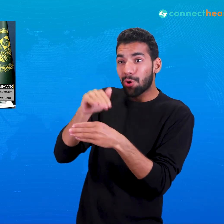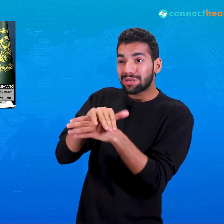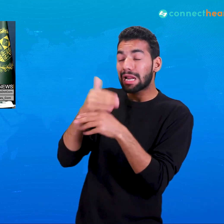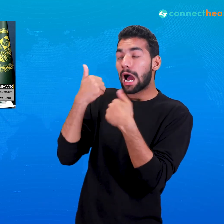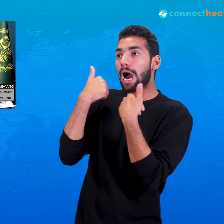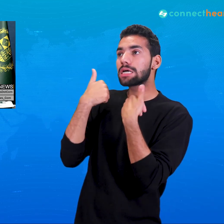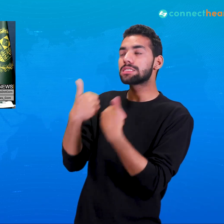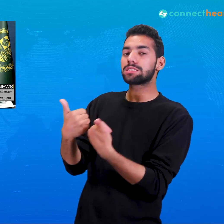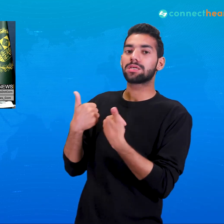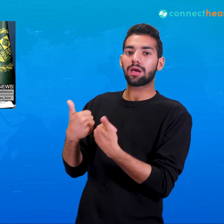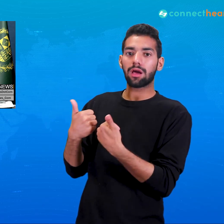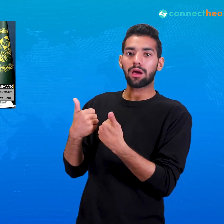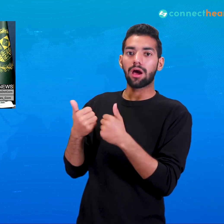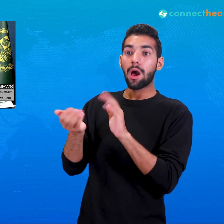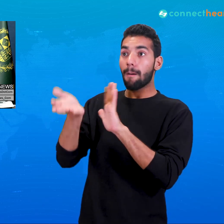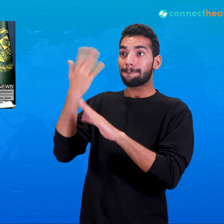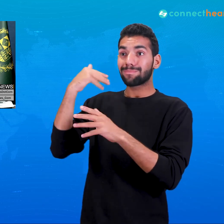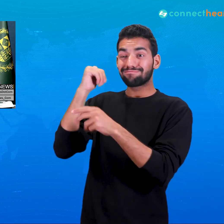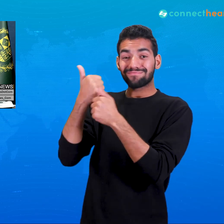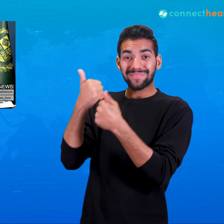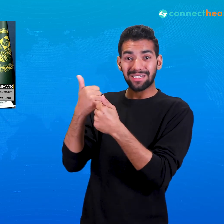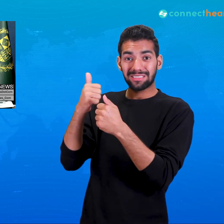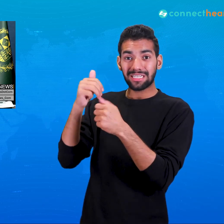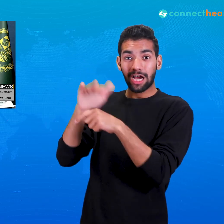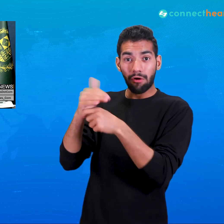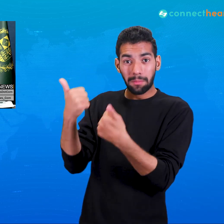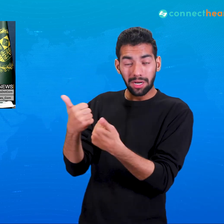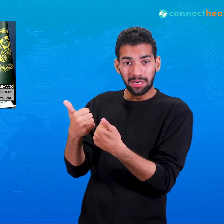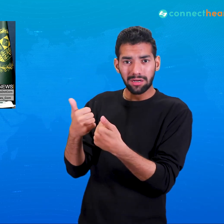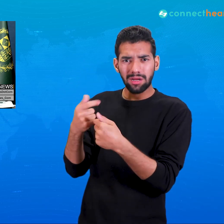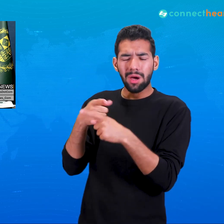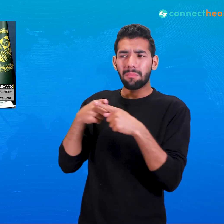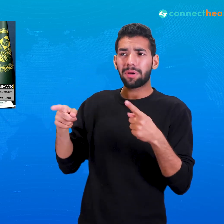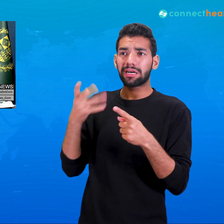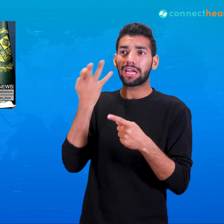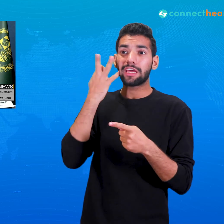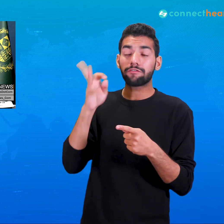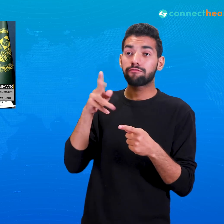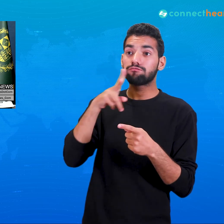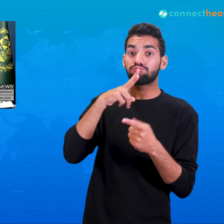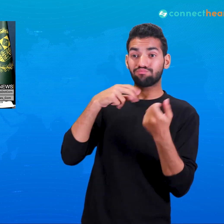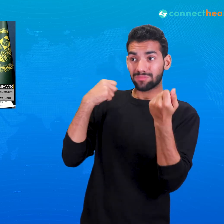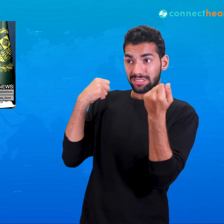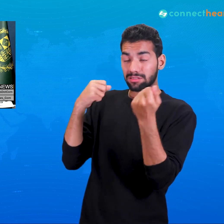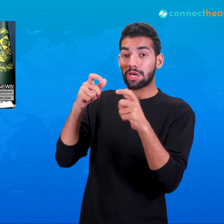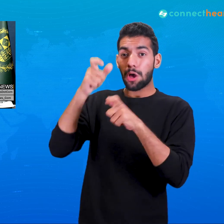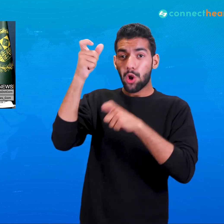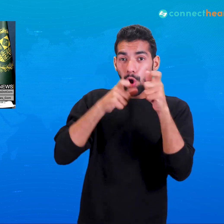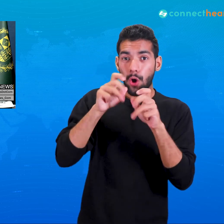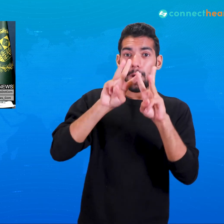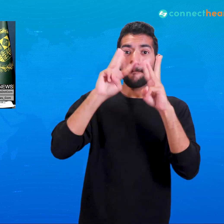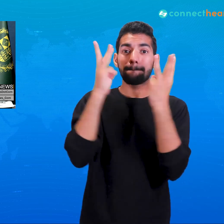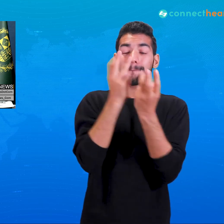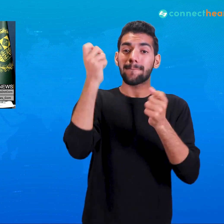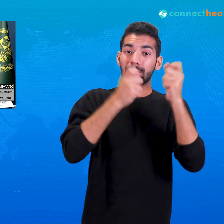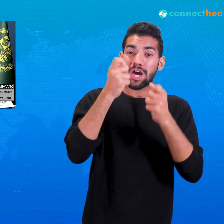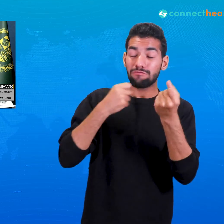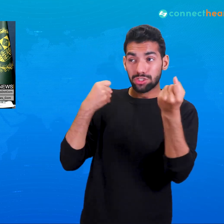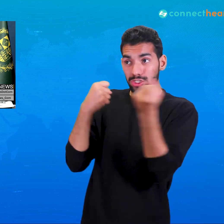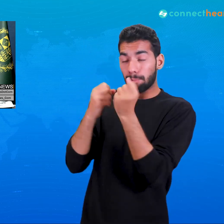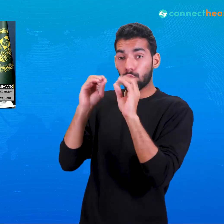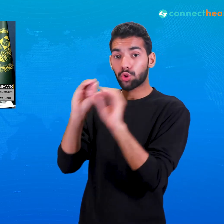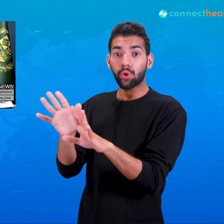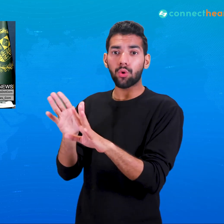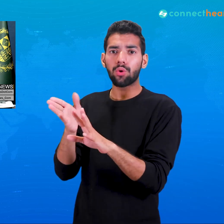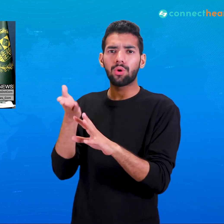بڑے پولیٹیشین ہے, یہ کوئی بہت بڑا کوئی ڈیموکریٹ ہے. اگر معاشرہ ان کو سگنل یہ دے گا کہ